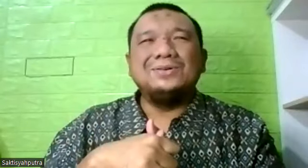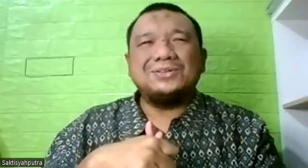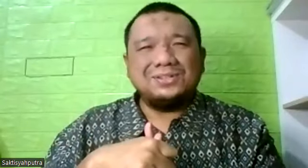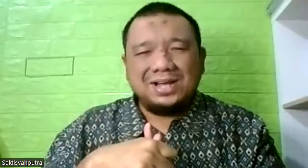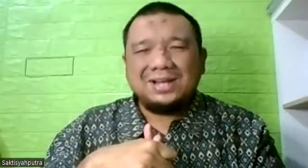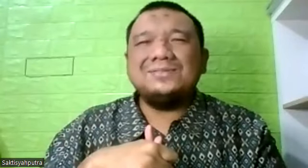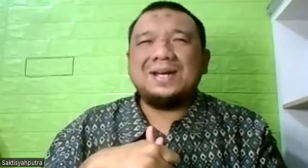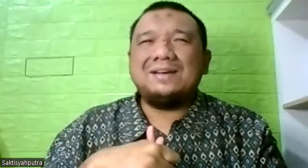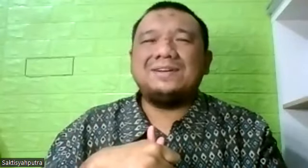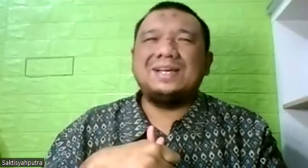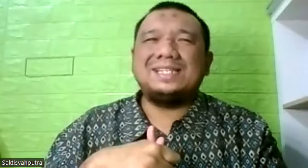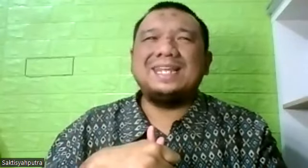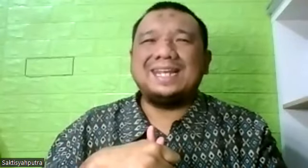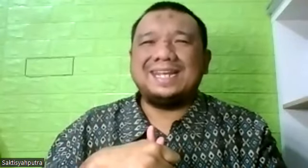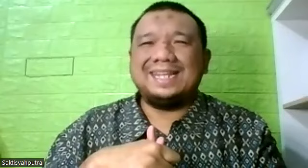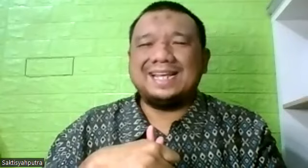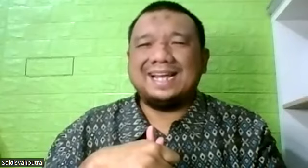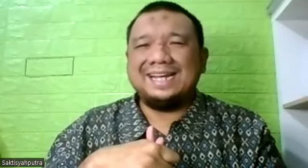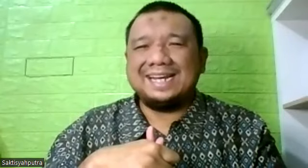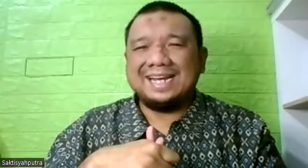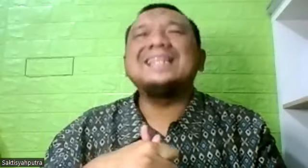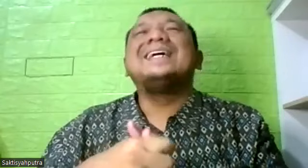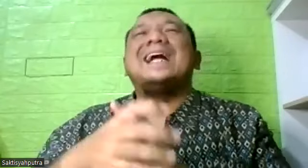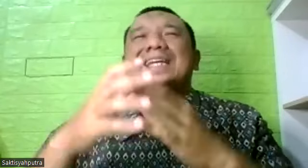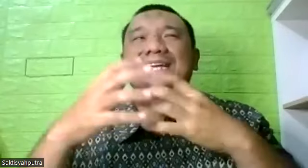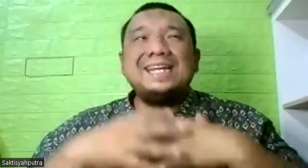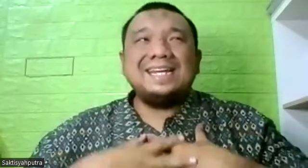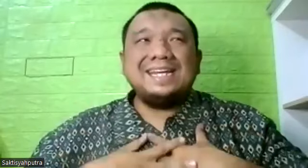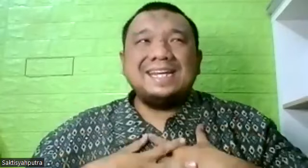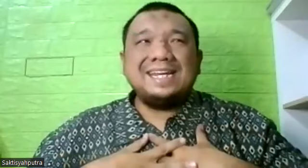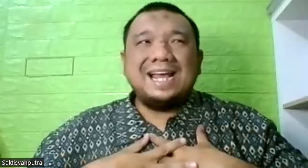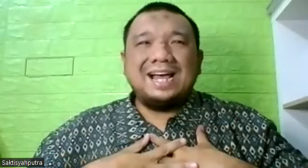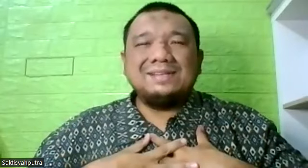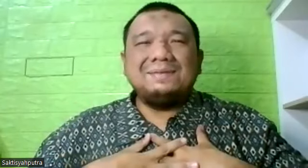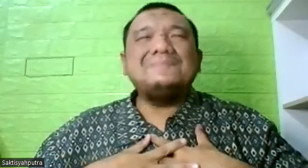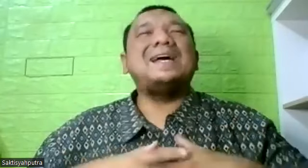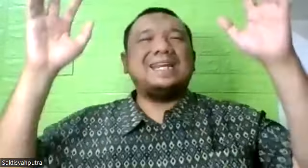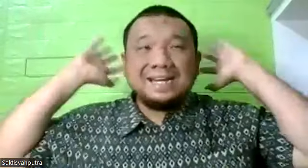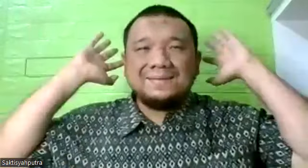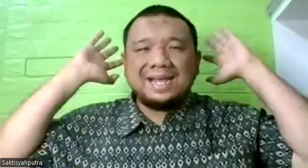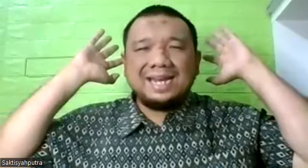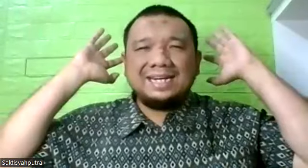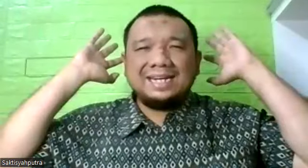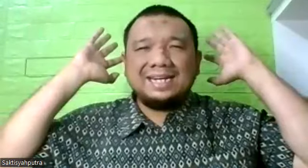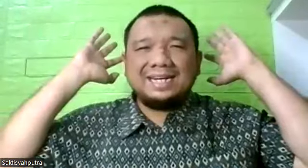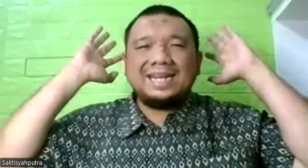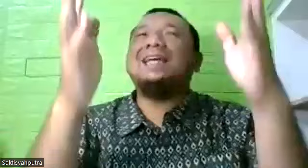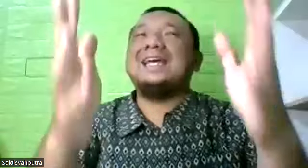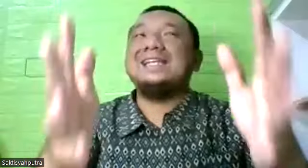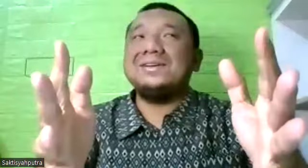mengevaluasi diri kita ingat hari ini harus lebih baik dari hari kemarin dan hari esok harus